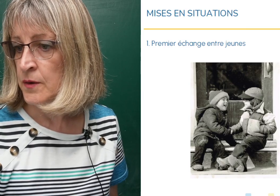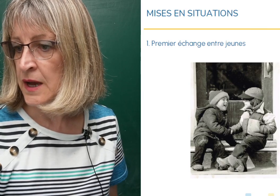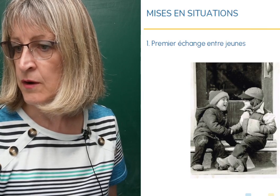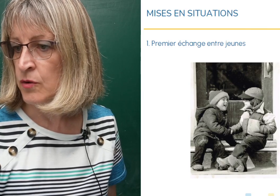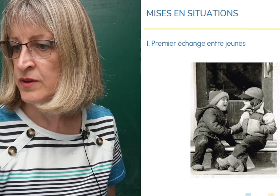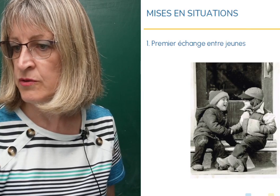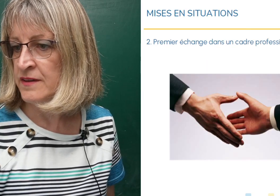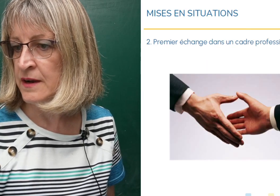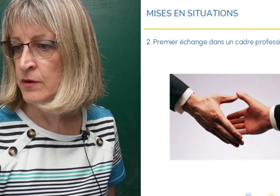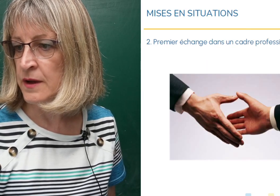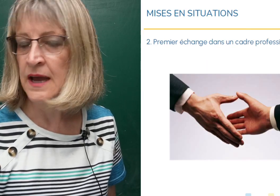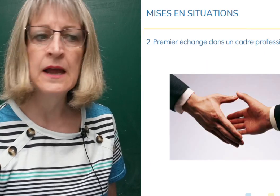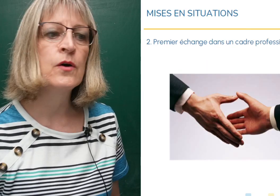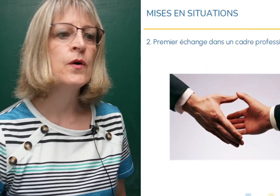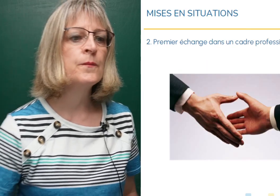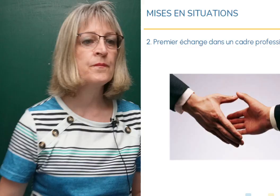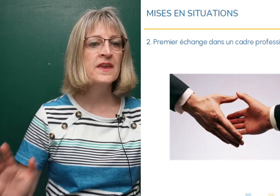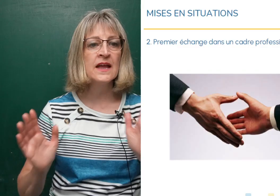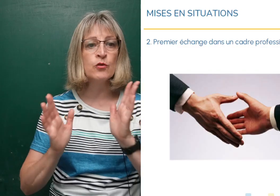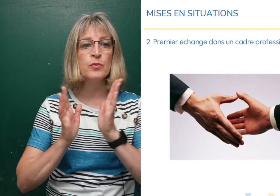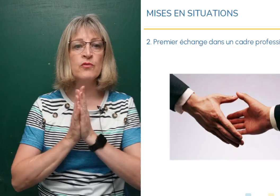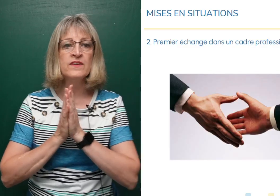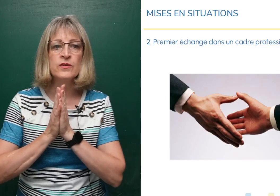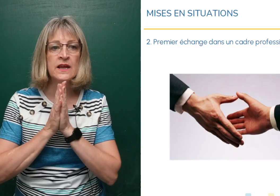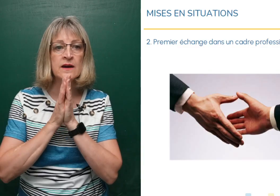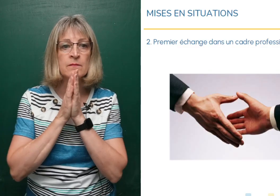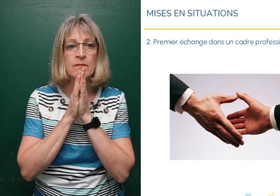Alors, au niveau des dialogues. Alors, cadre professionnel.